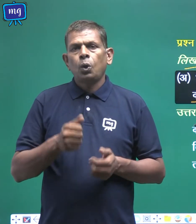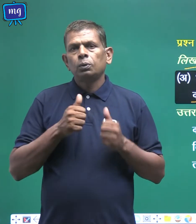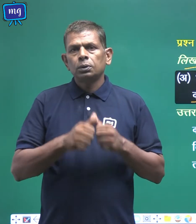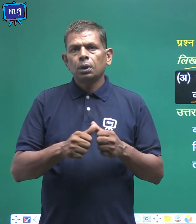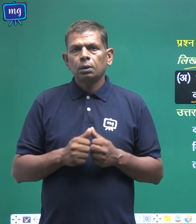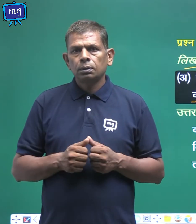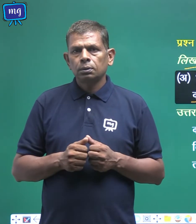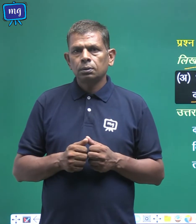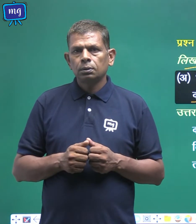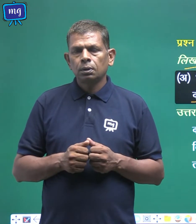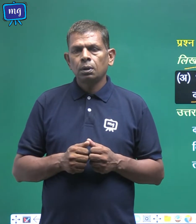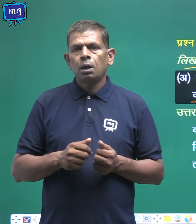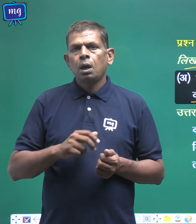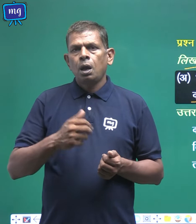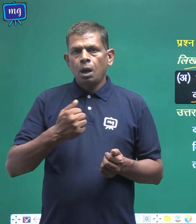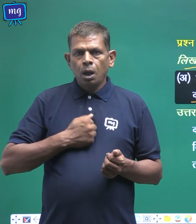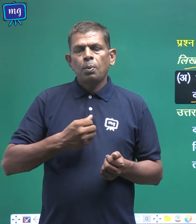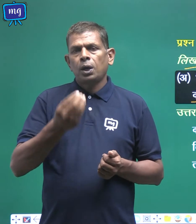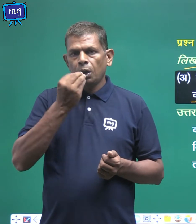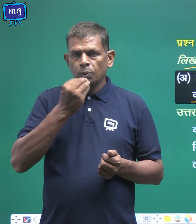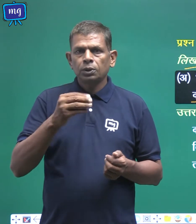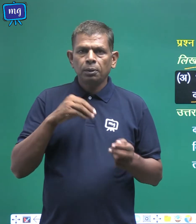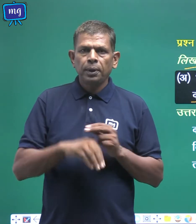उत्तर, हमारे भोजन में